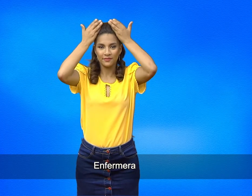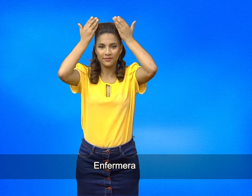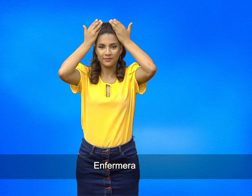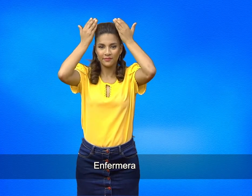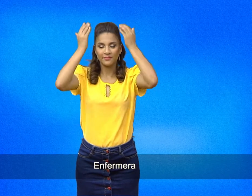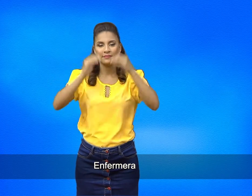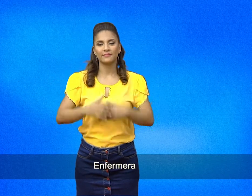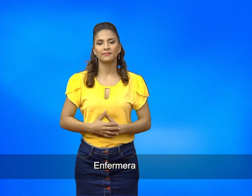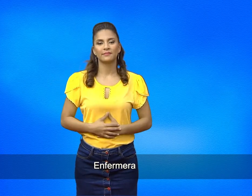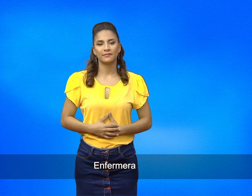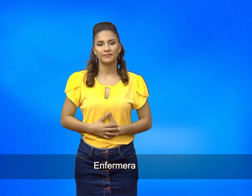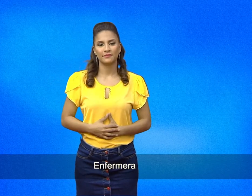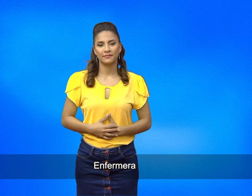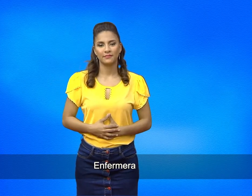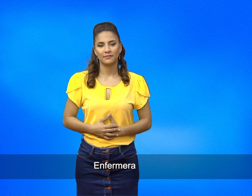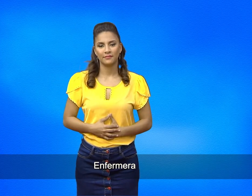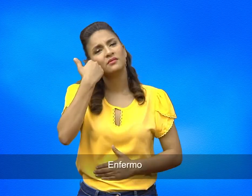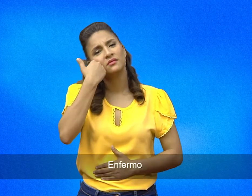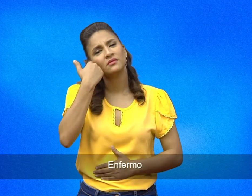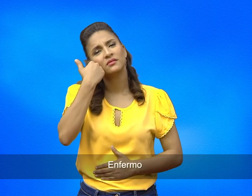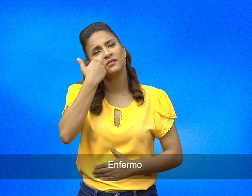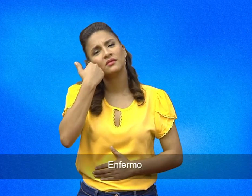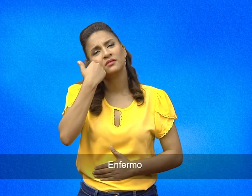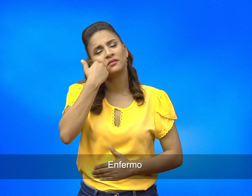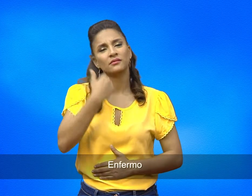enfermera enfermo